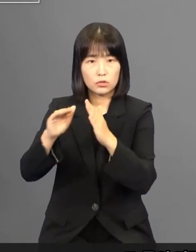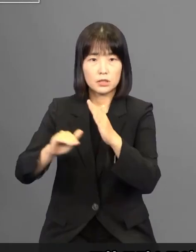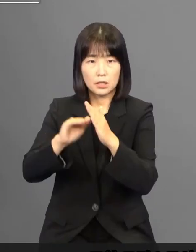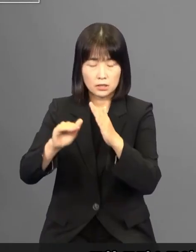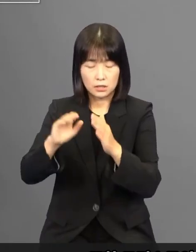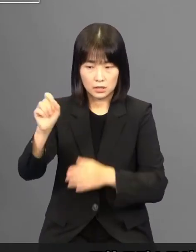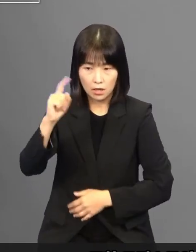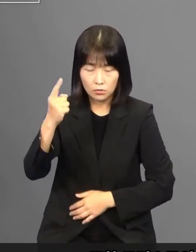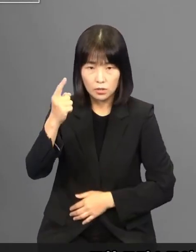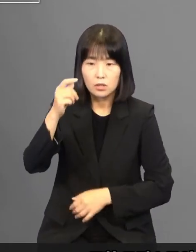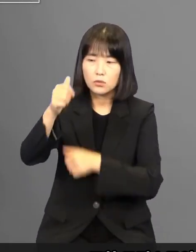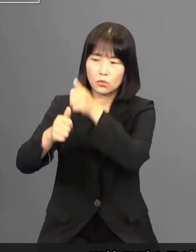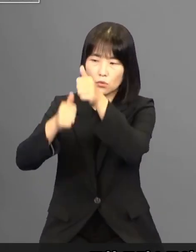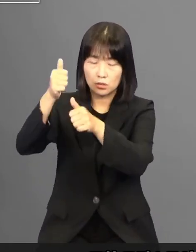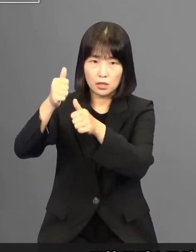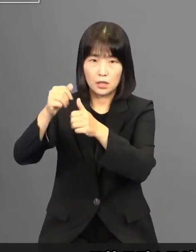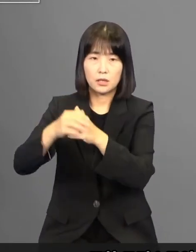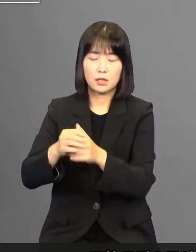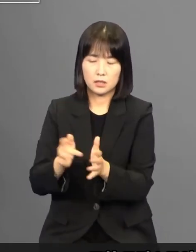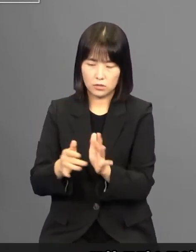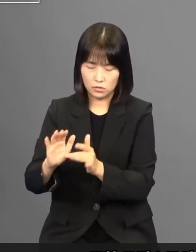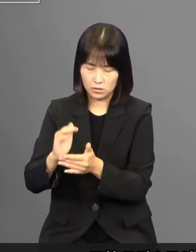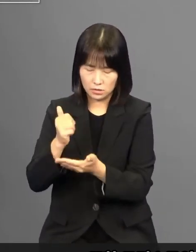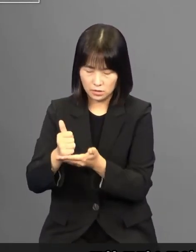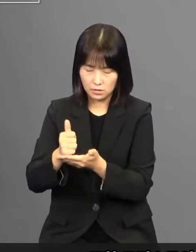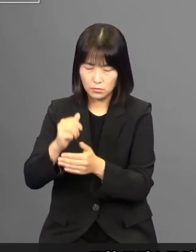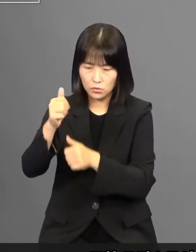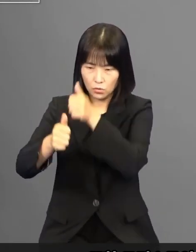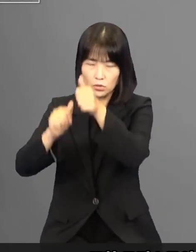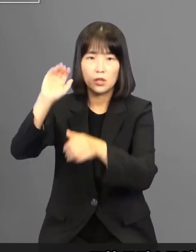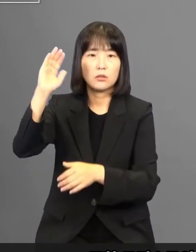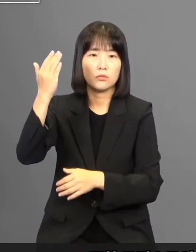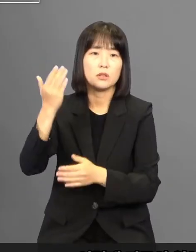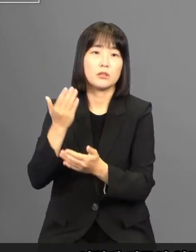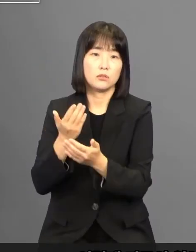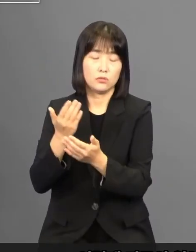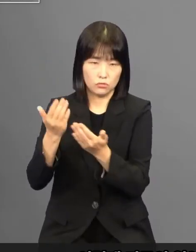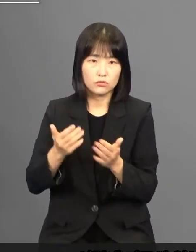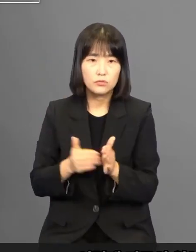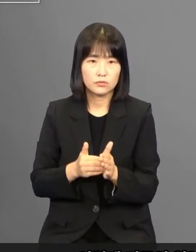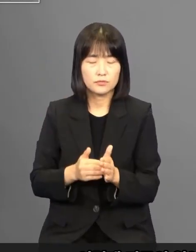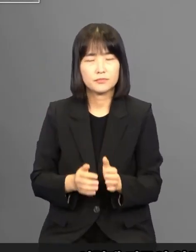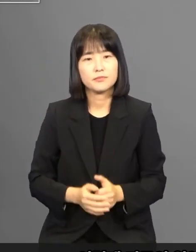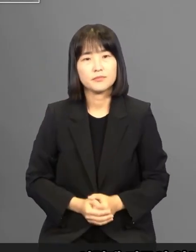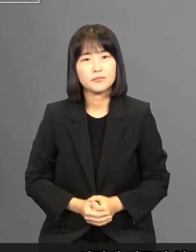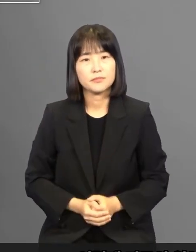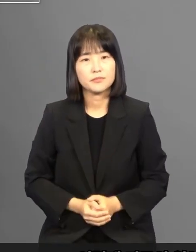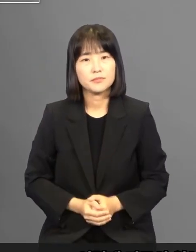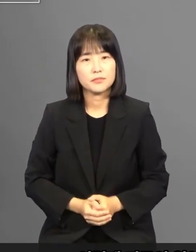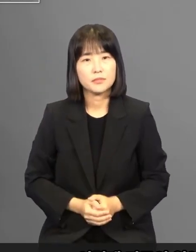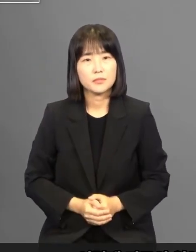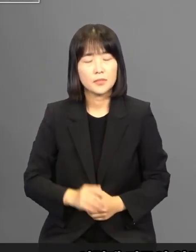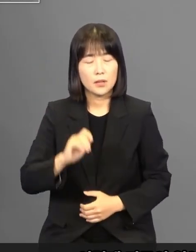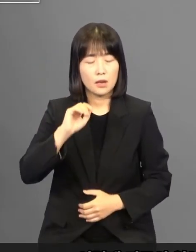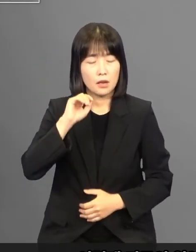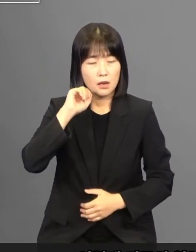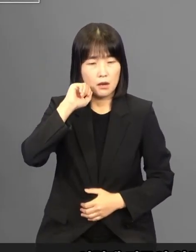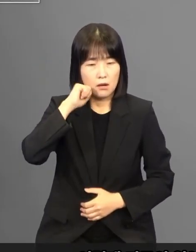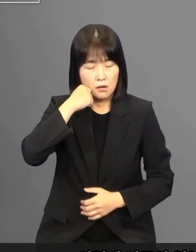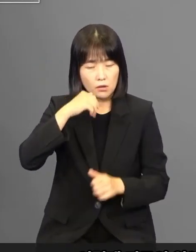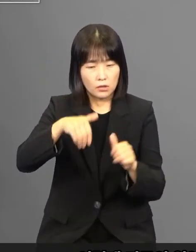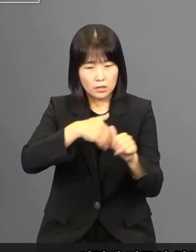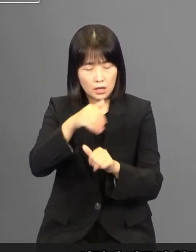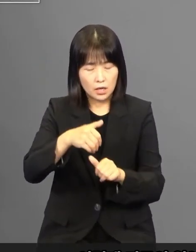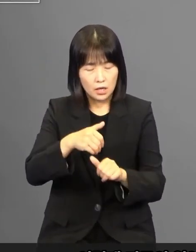조상 또한 그리스도의 조상이 되게 해 주셨습니다. 이렇게 이 기근의 원인과 결과가 다 이렇게